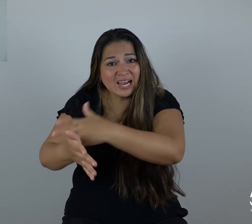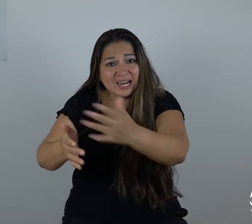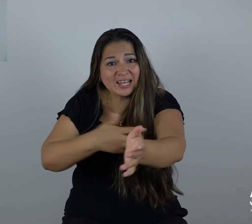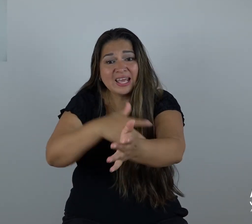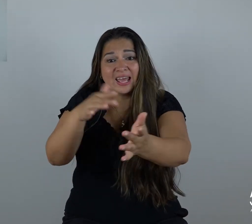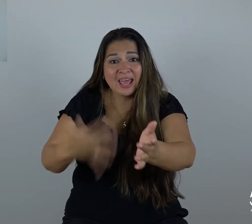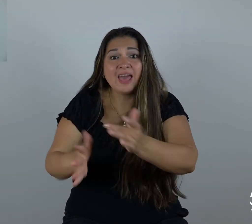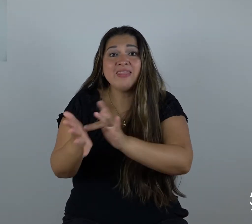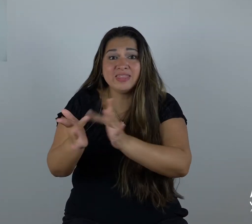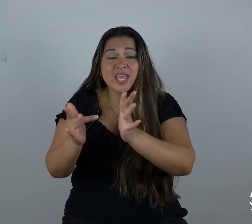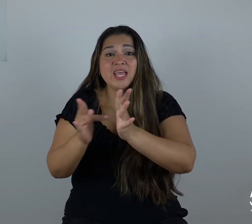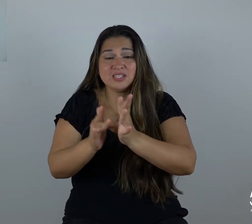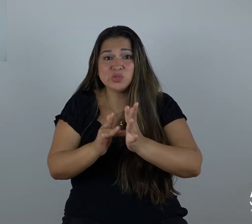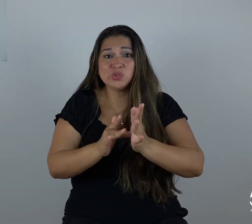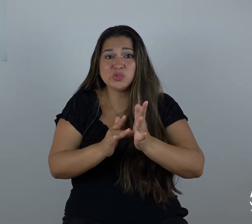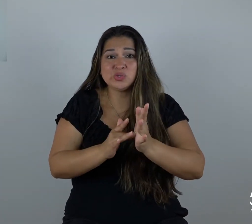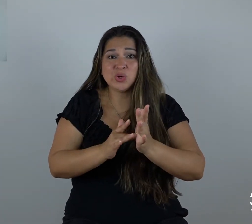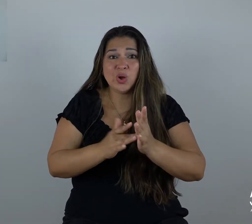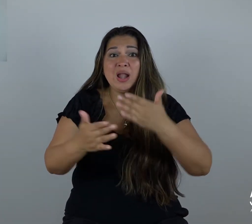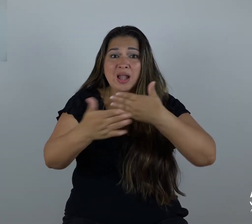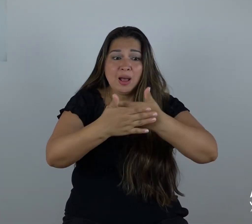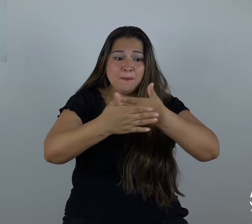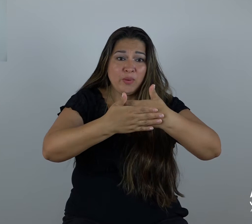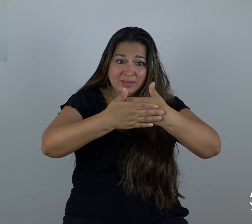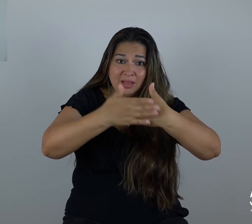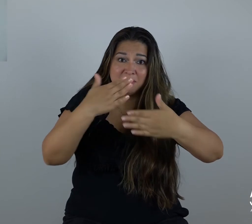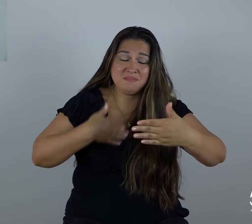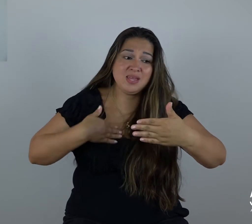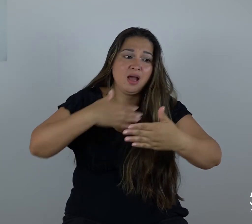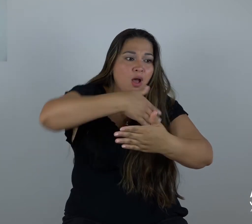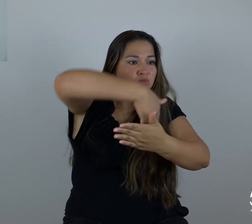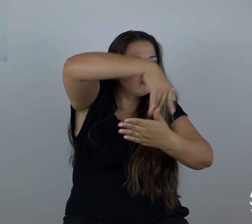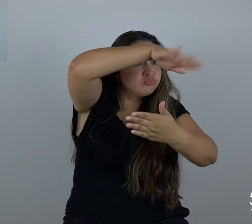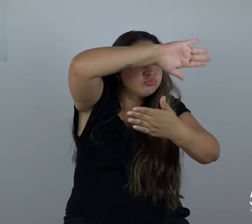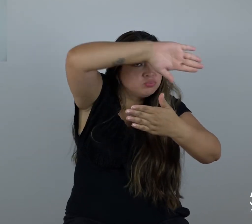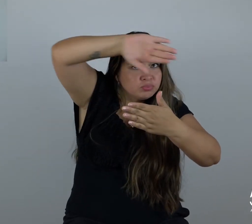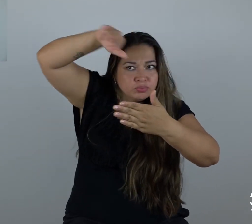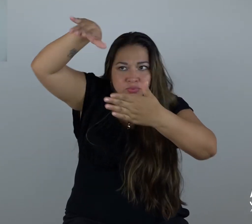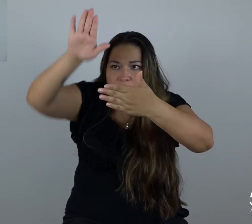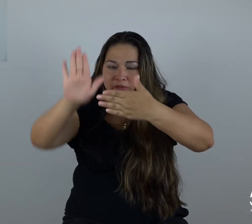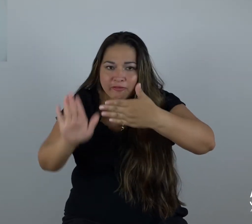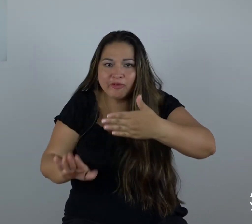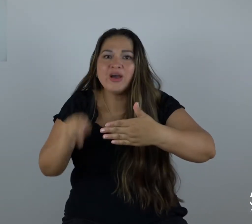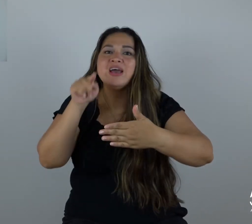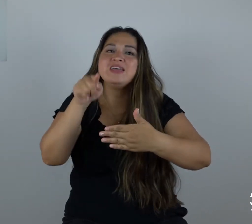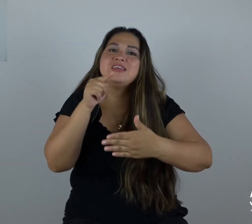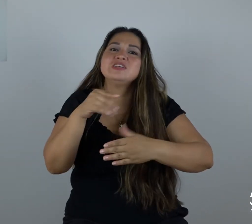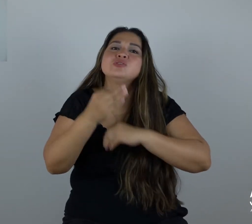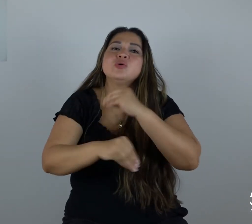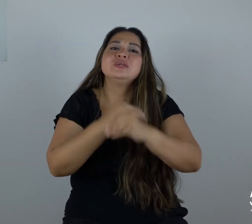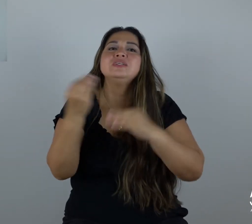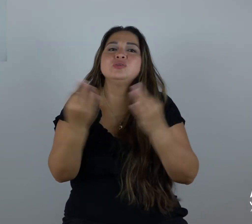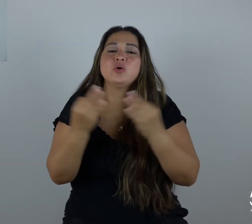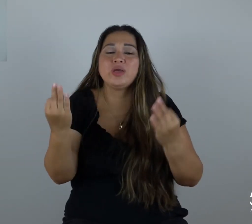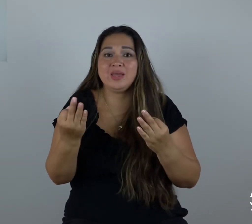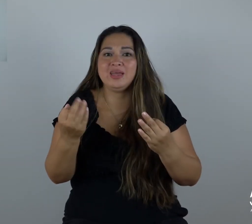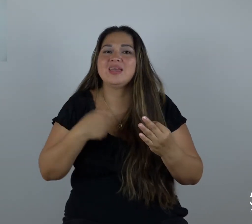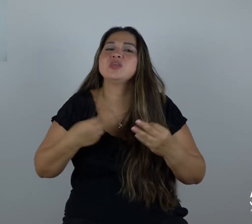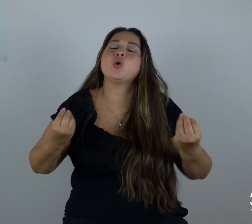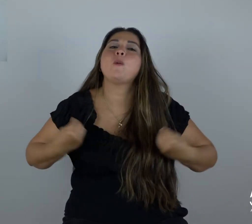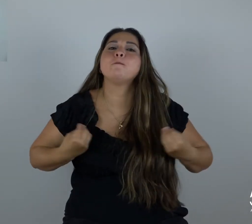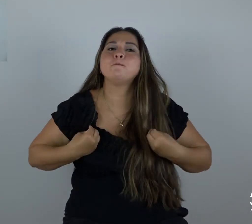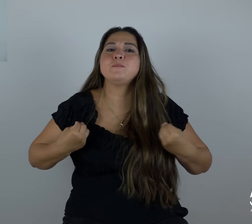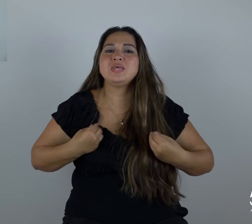de mis puertas, de la puerta de un servidor, y las tiñó con esa sangre que ha permitido que yo pueda